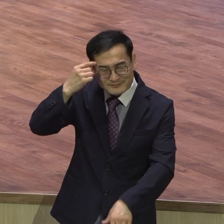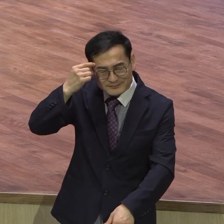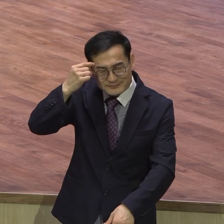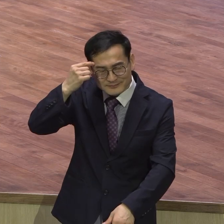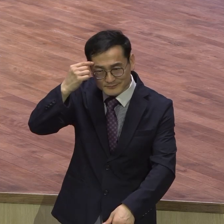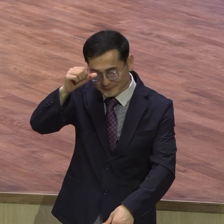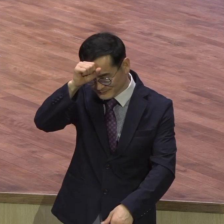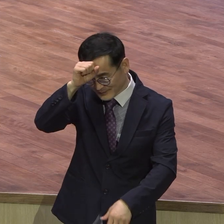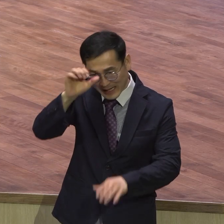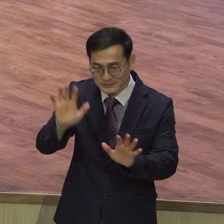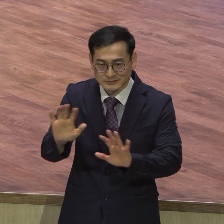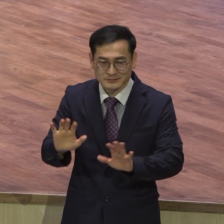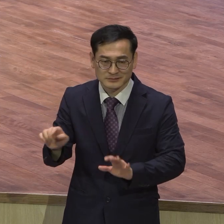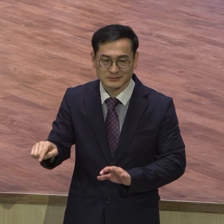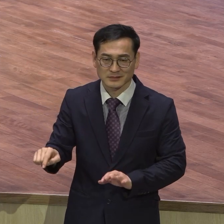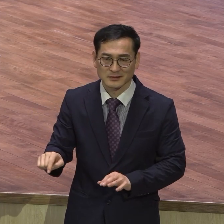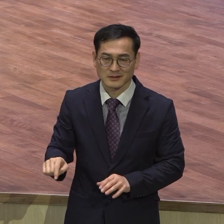바뀌어요.